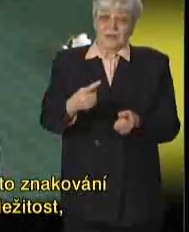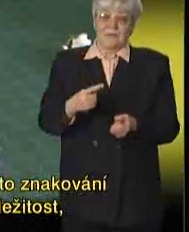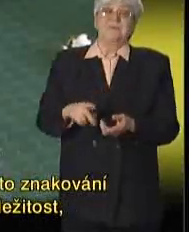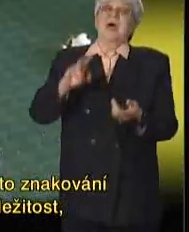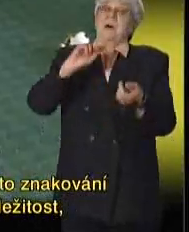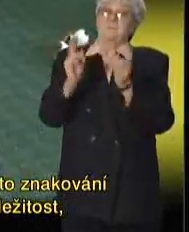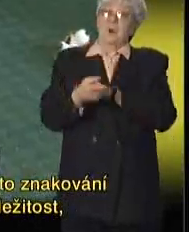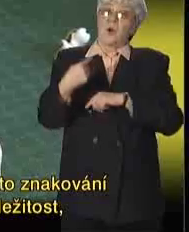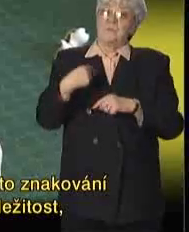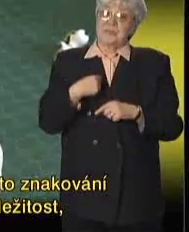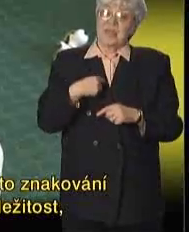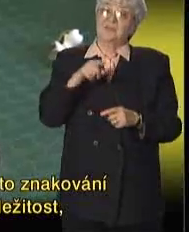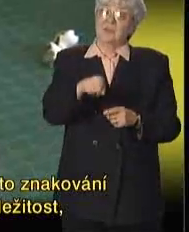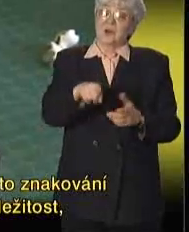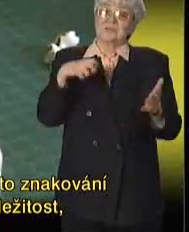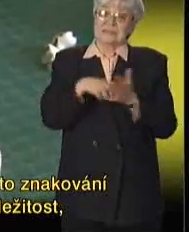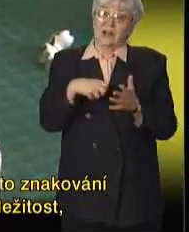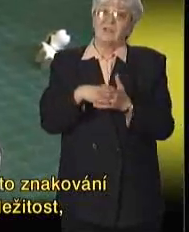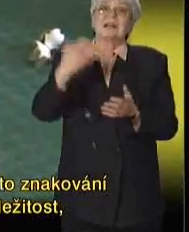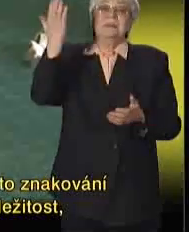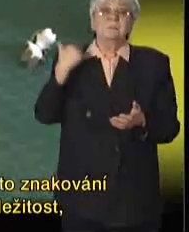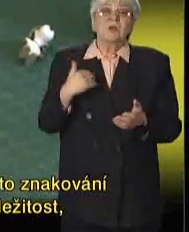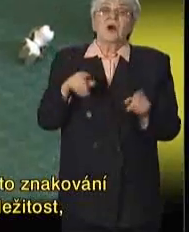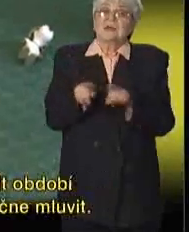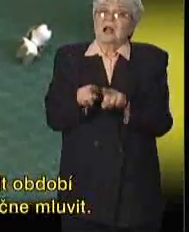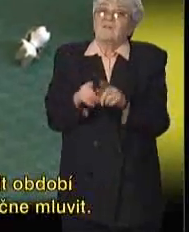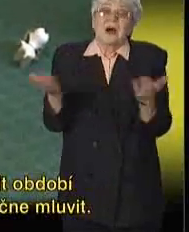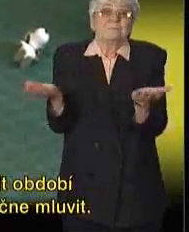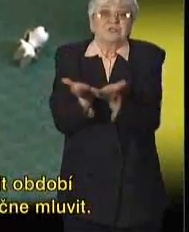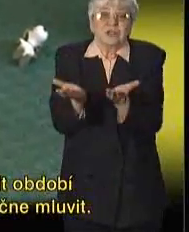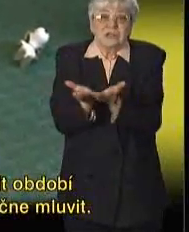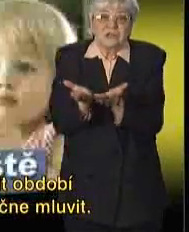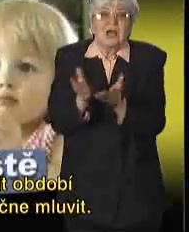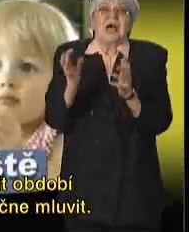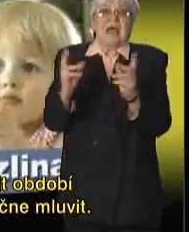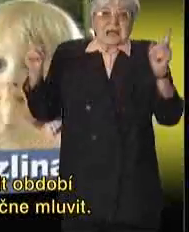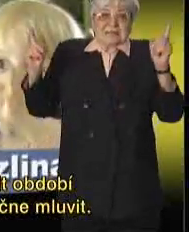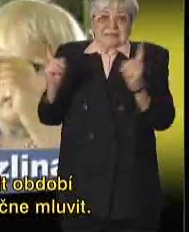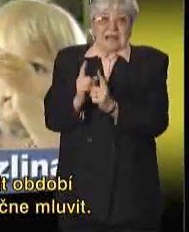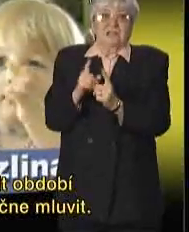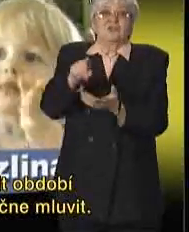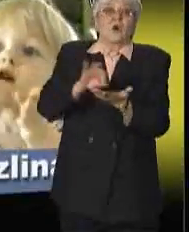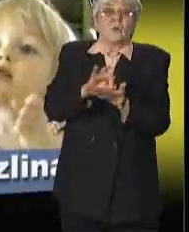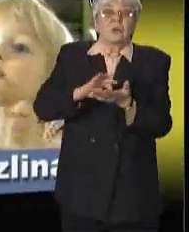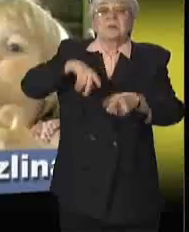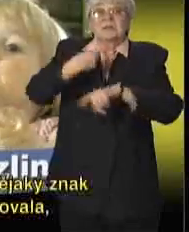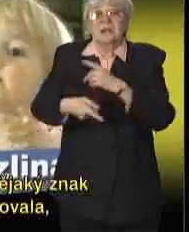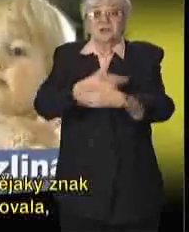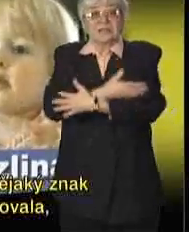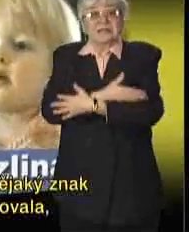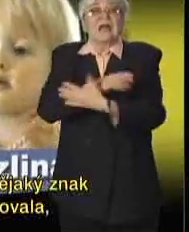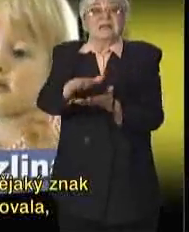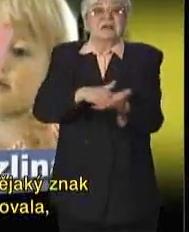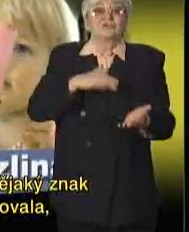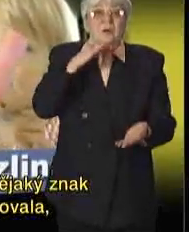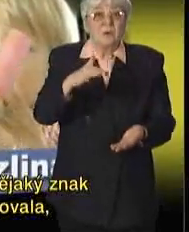Pro mě tady to znakování bylo taková příležitost, jak zkrátit to období, než dítě začne mluvit. A tím, že